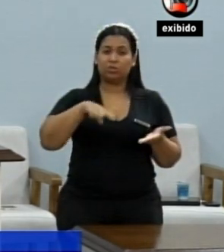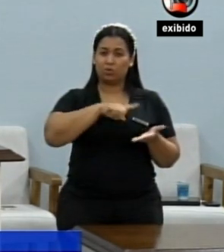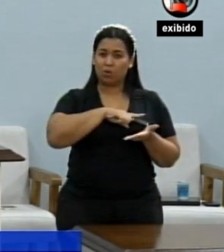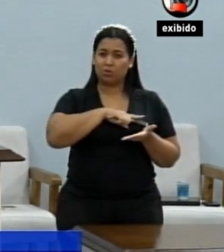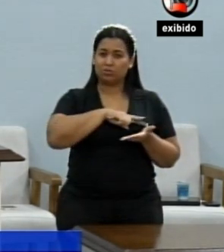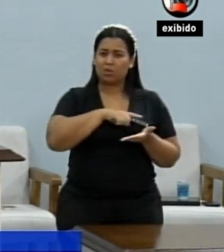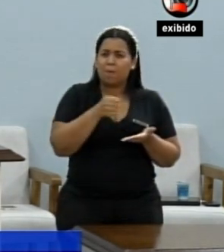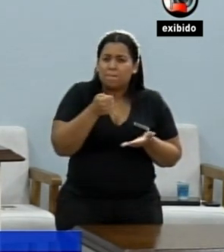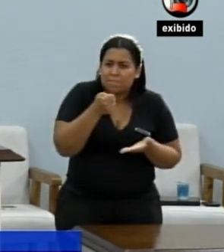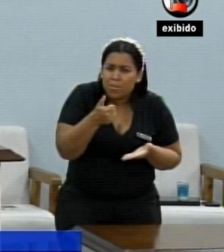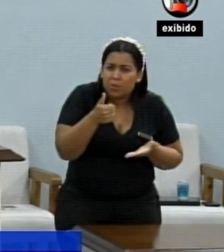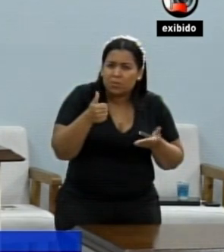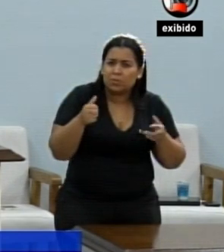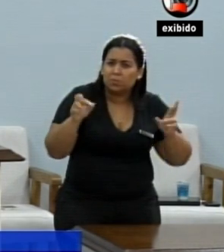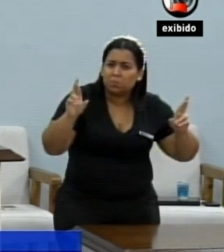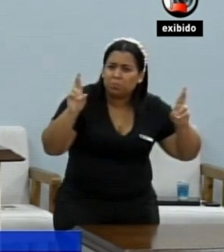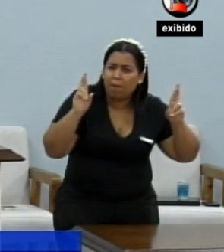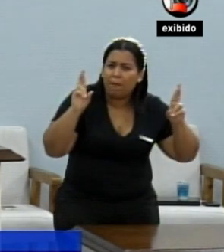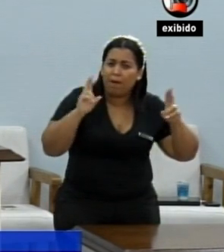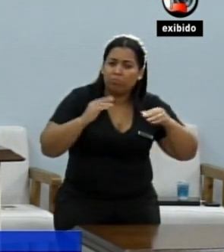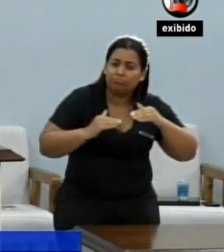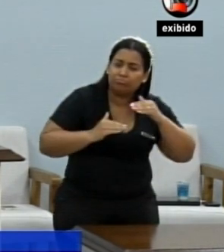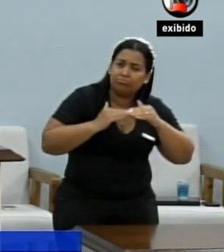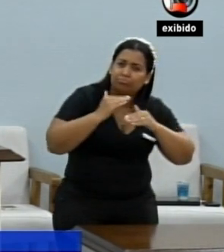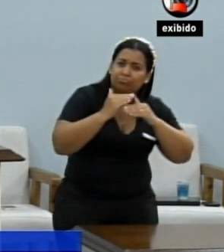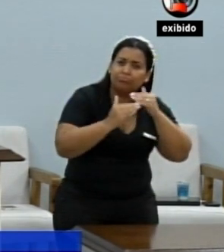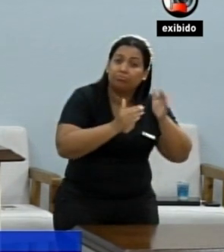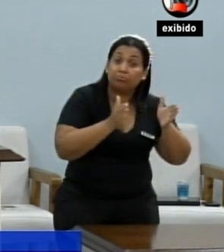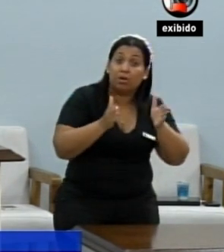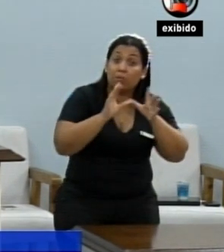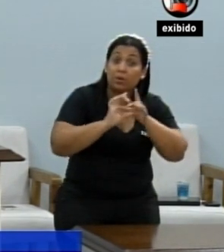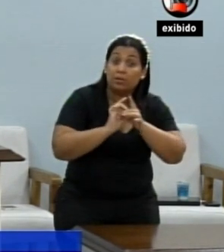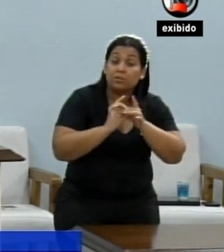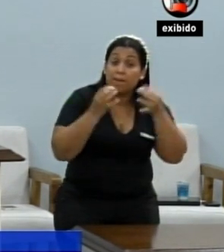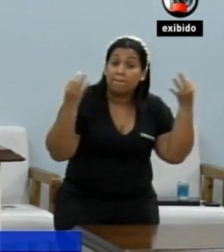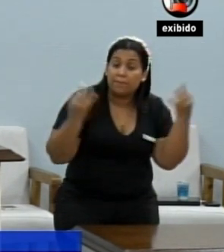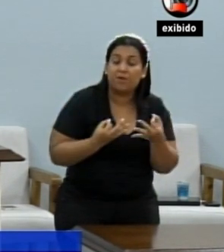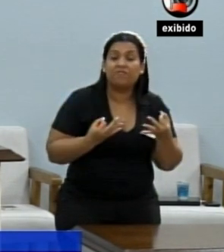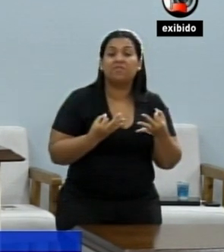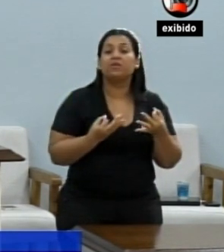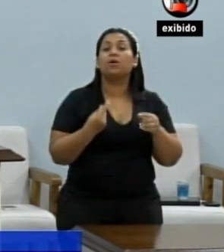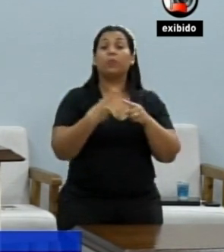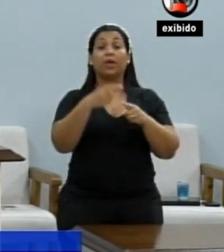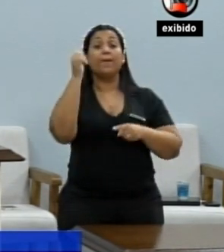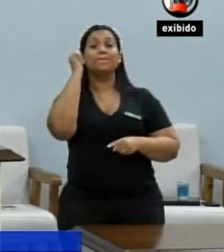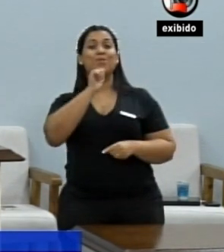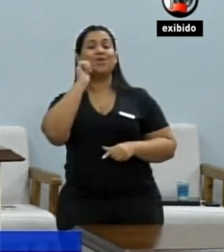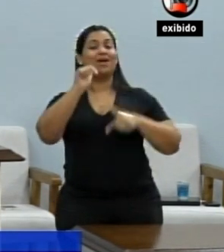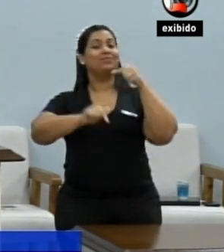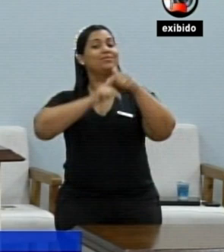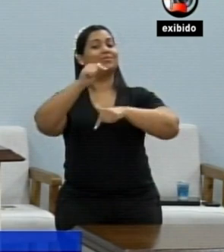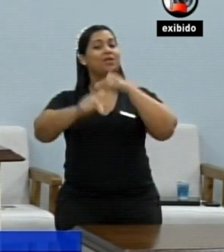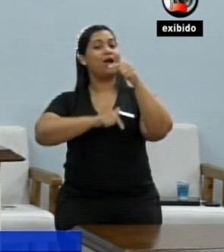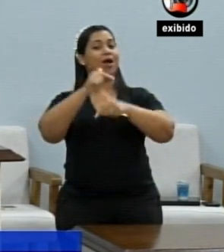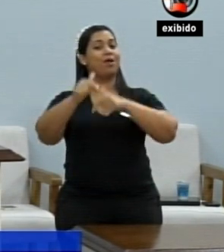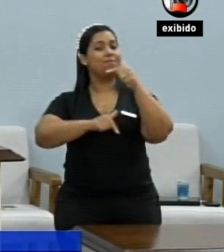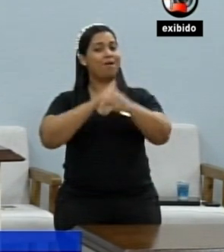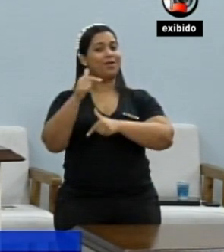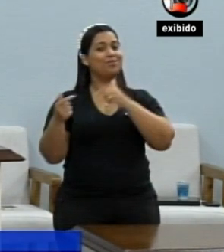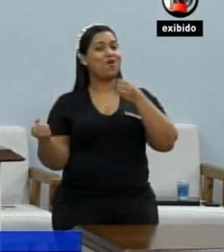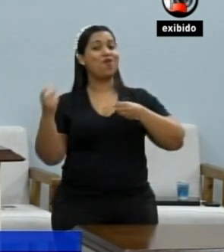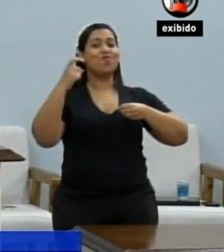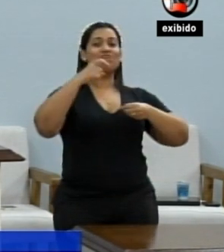pouco de esperança em reconstruir um caminho à democracia plena, foi porque mulheres trabalhadoras votaram nas